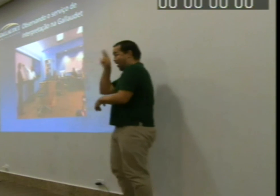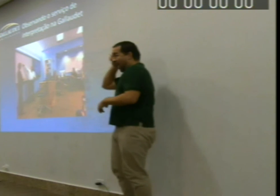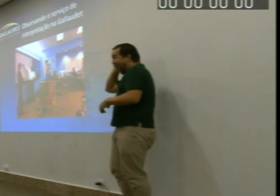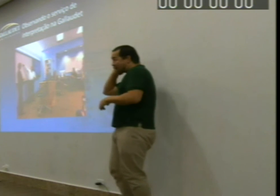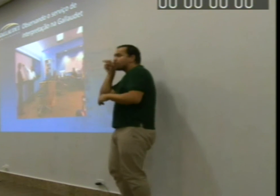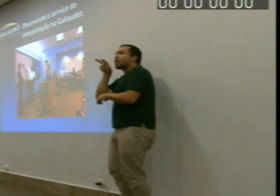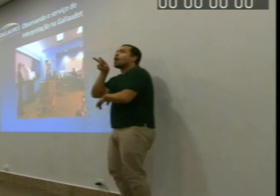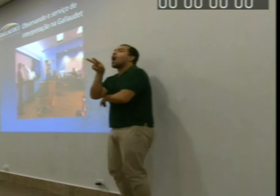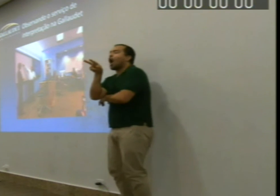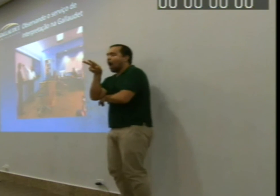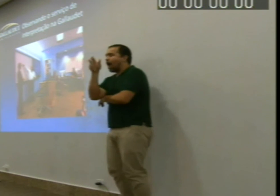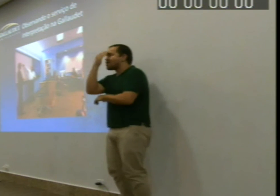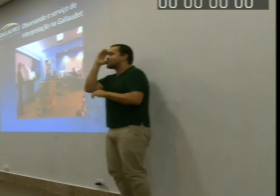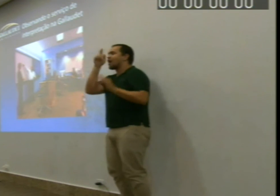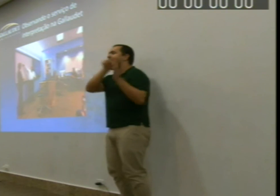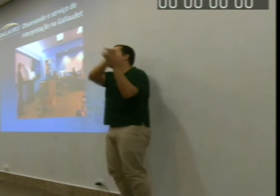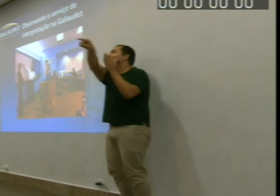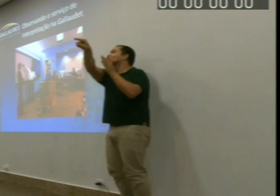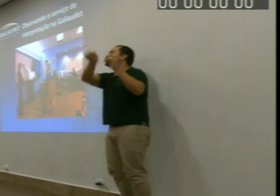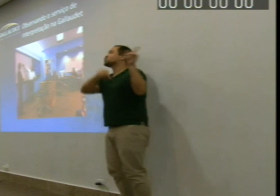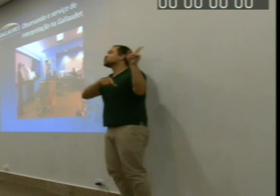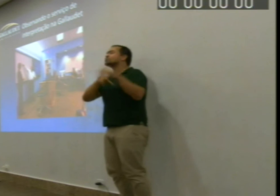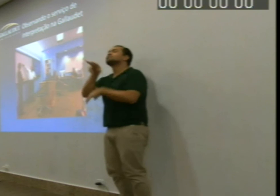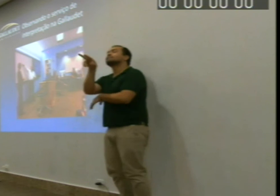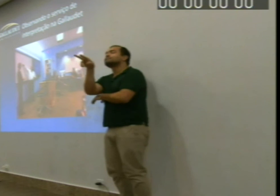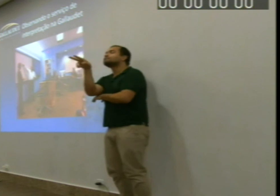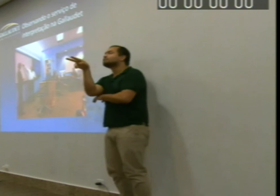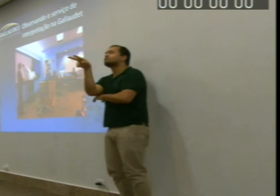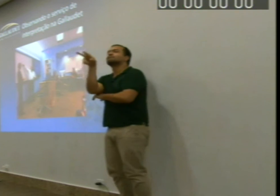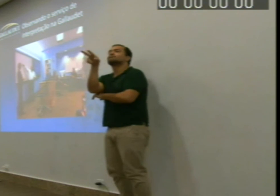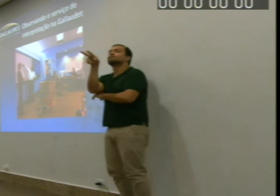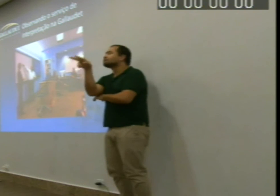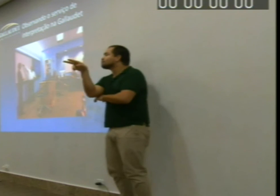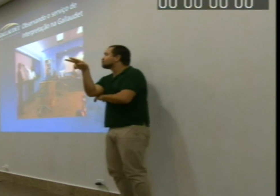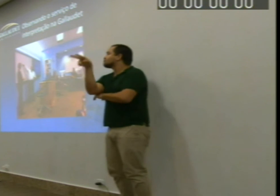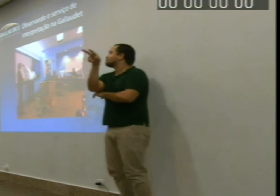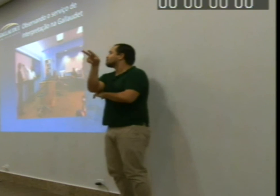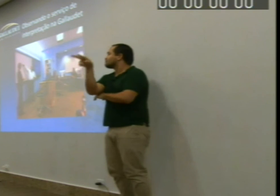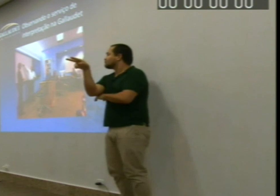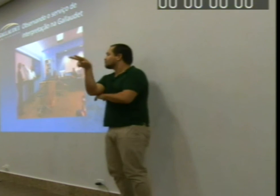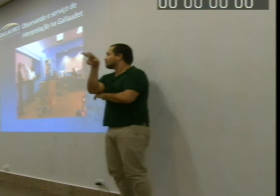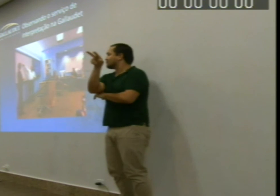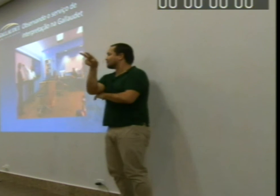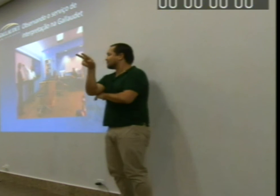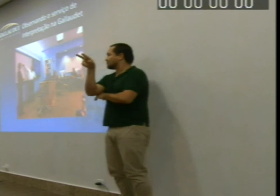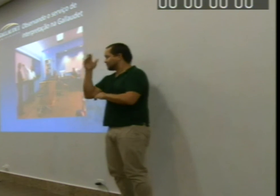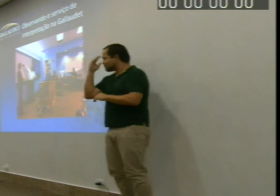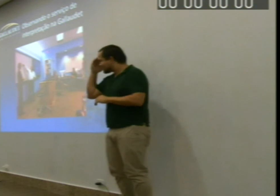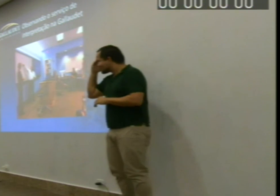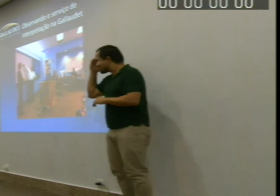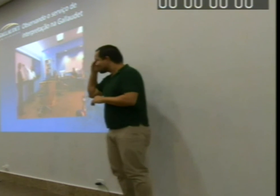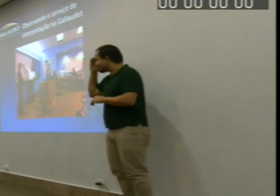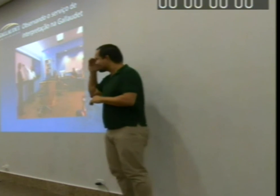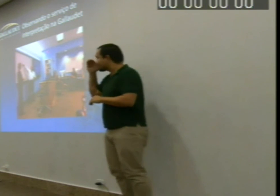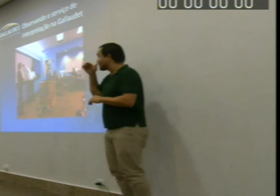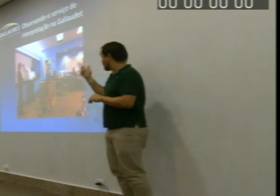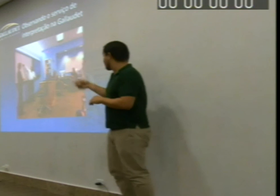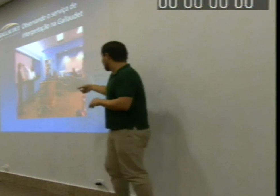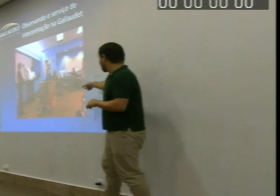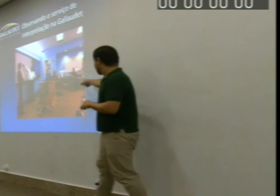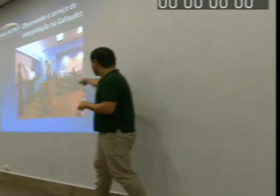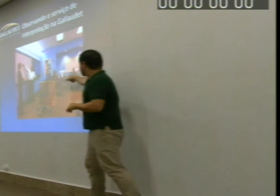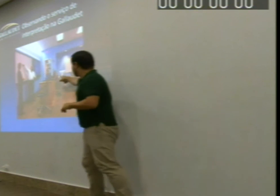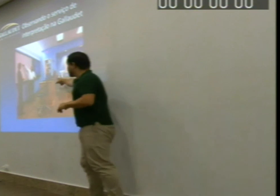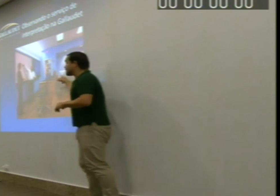coisa o aluno que tinha S síndrome de orer ele sabia então podia acompanhar né quem tava